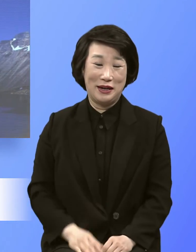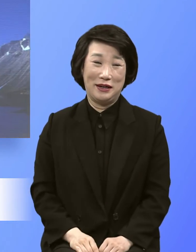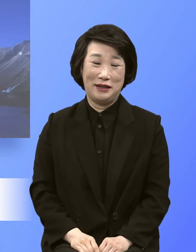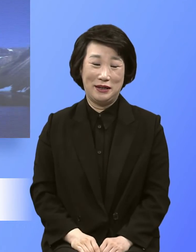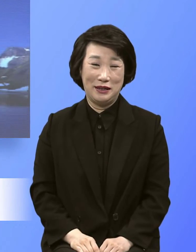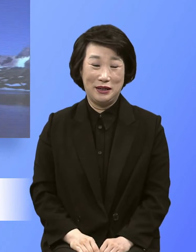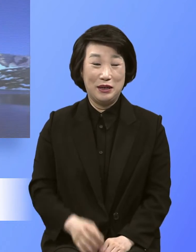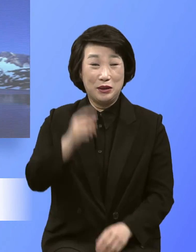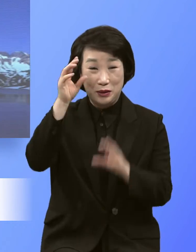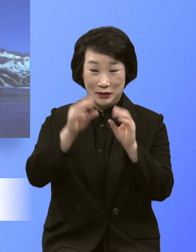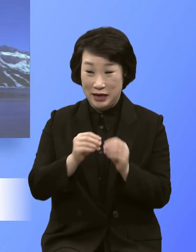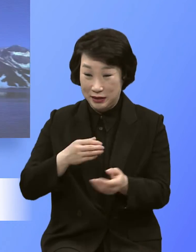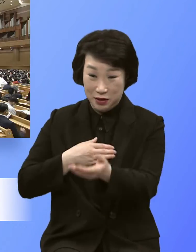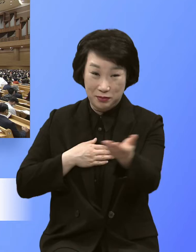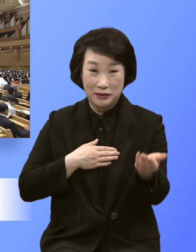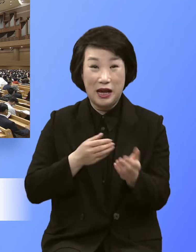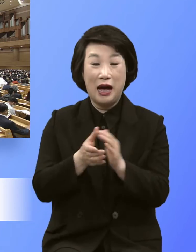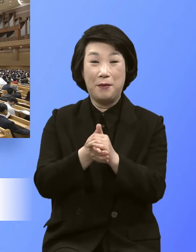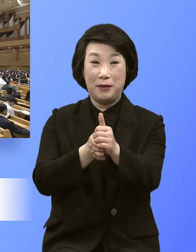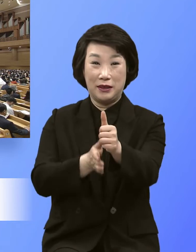말입니다. 동의하시면 아멘 합시다.